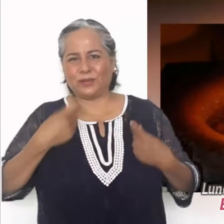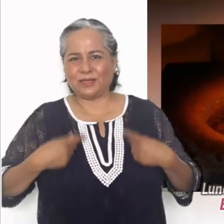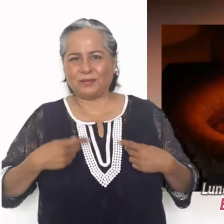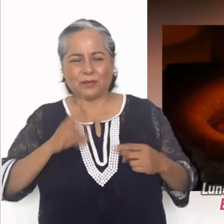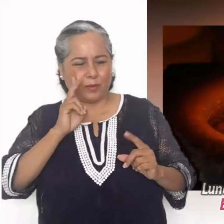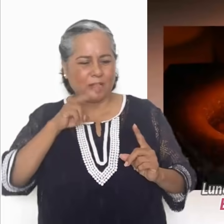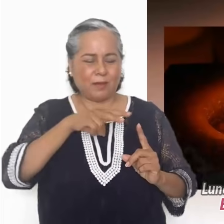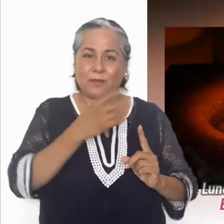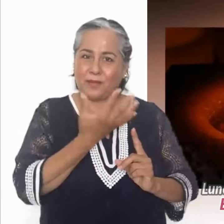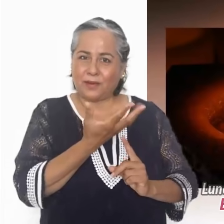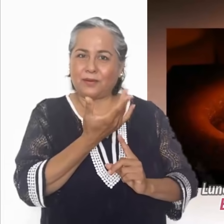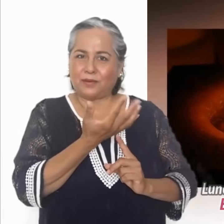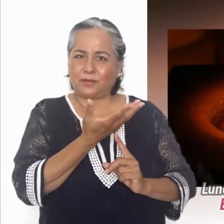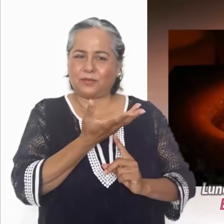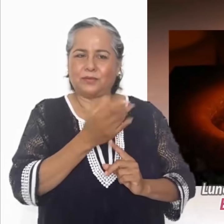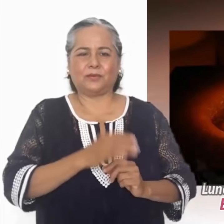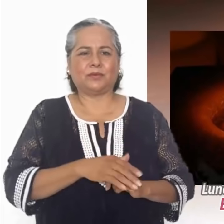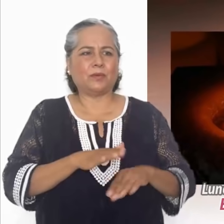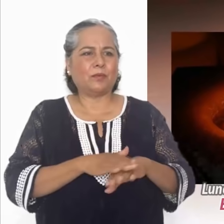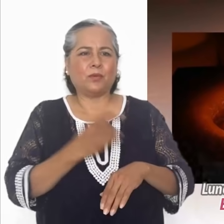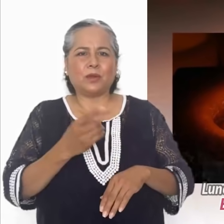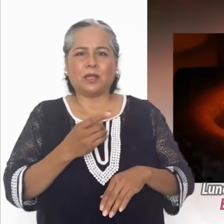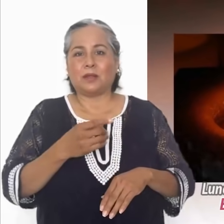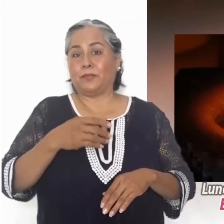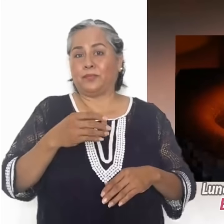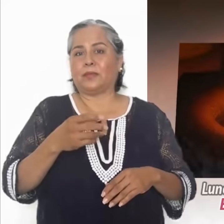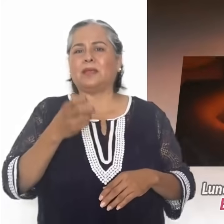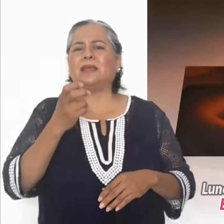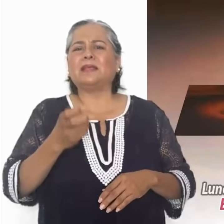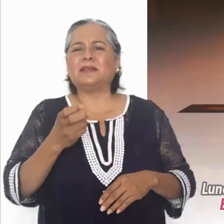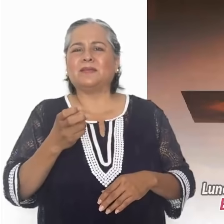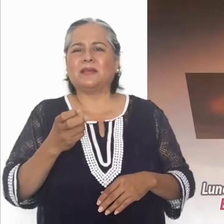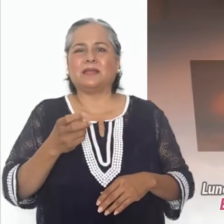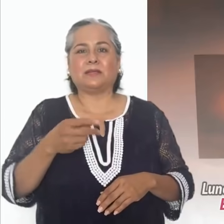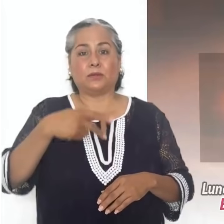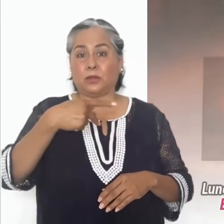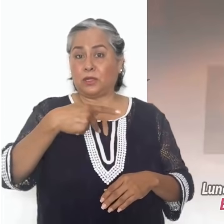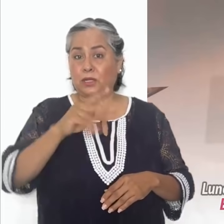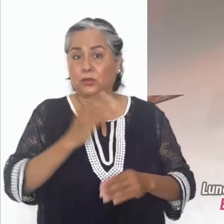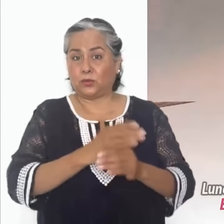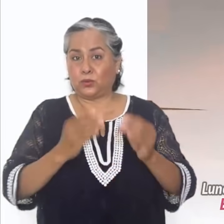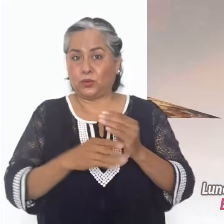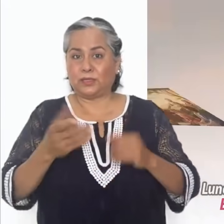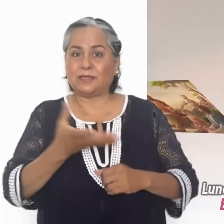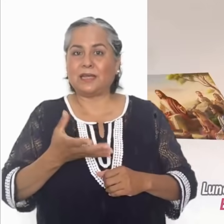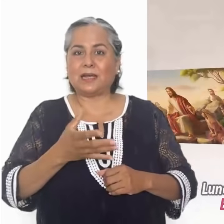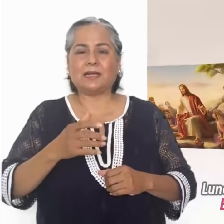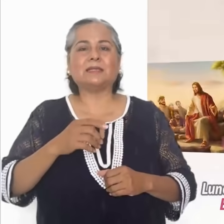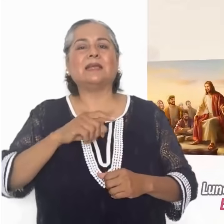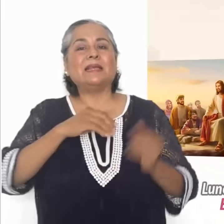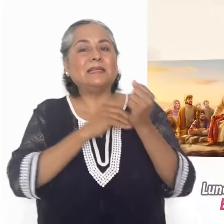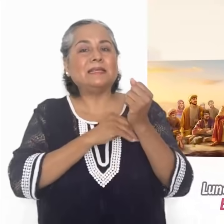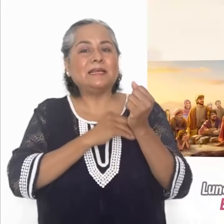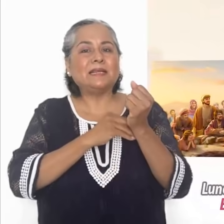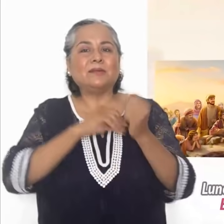para que los que entren puedan ver la luz. Porque nada hay oculto que no llegue a descubrirse,